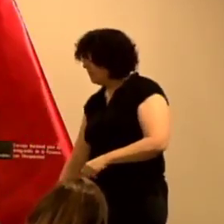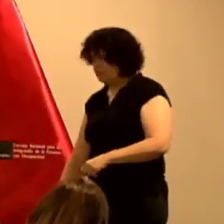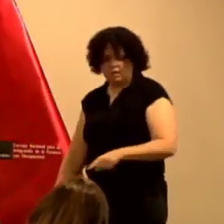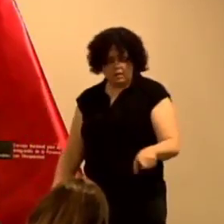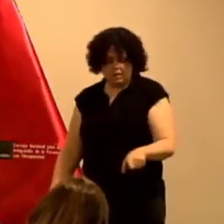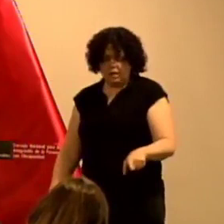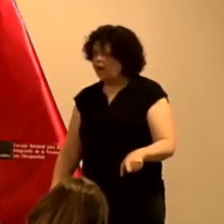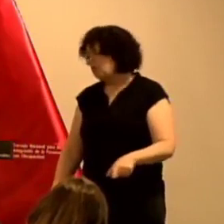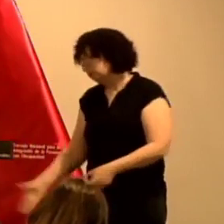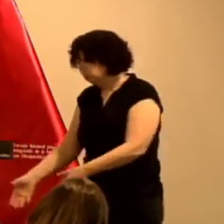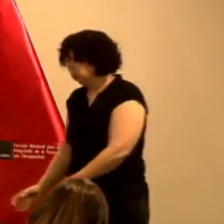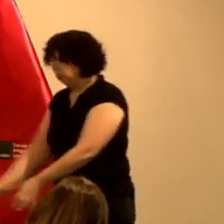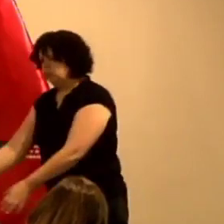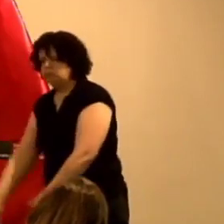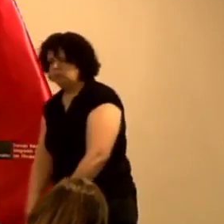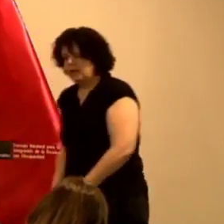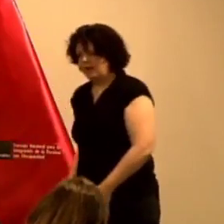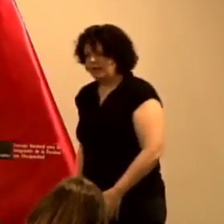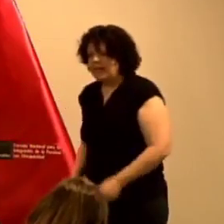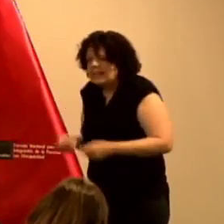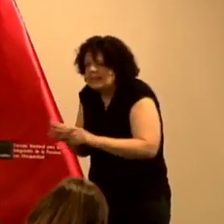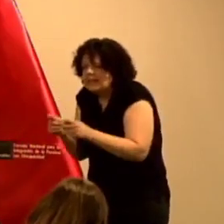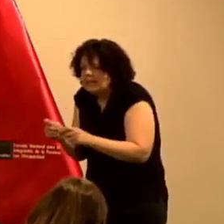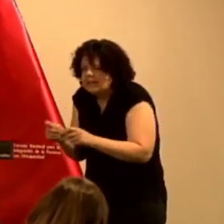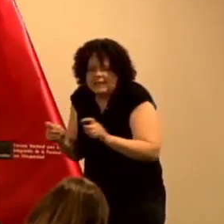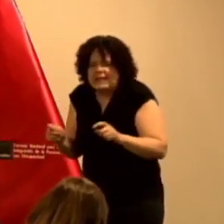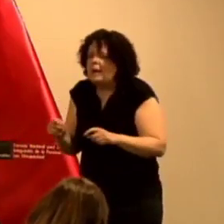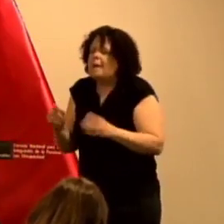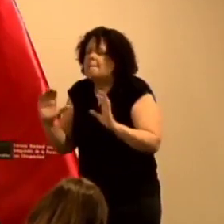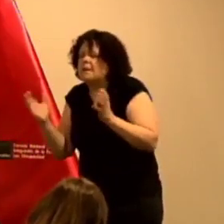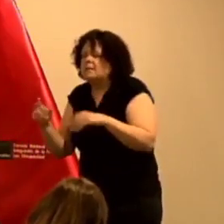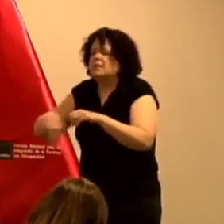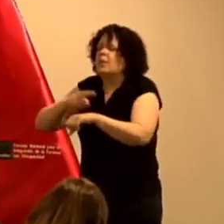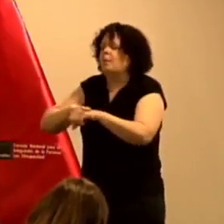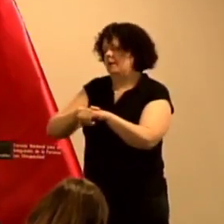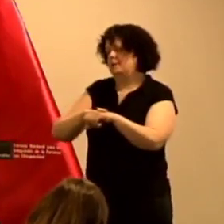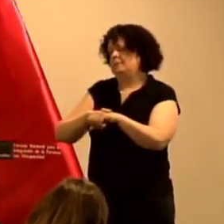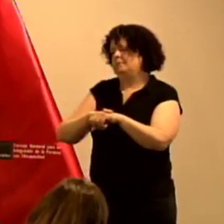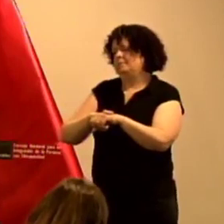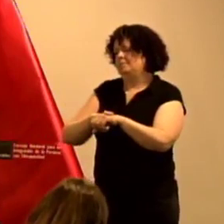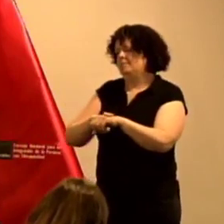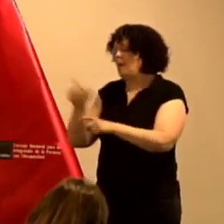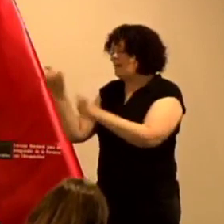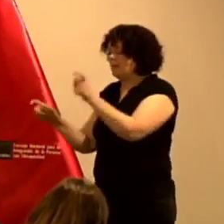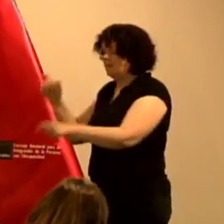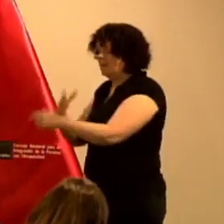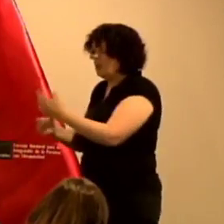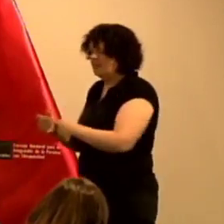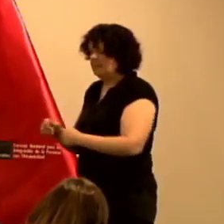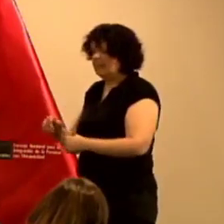tiene un ojo de vidrio. Es decir, hacer que las personas parezcan lo más normal. O sea, las personas con discapacidad eran anormales, ¿no es